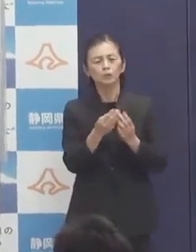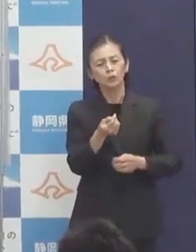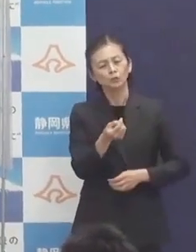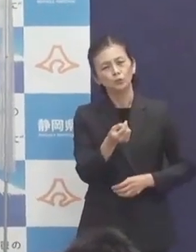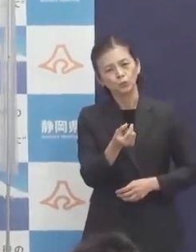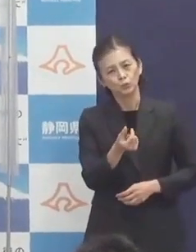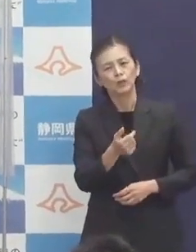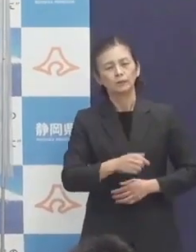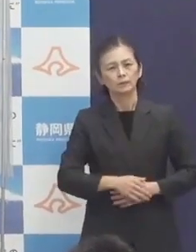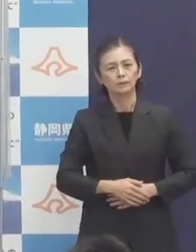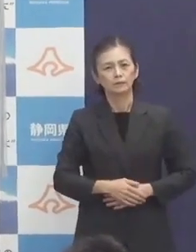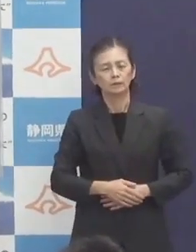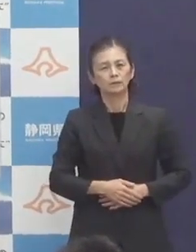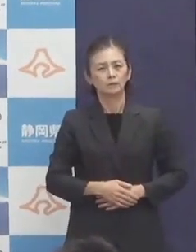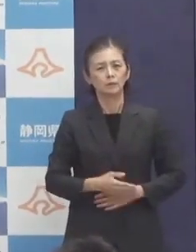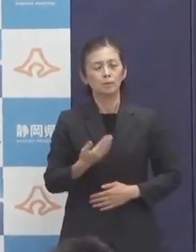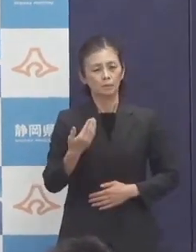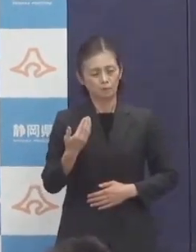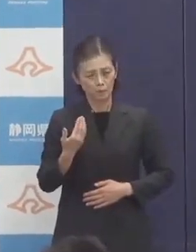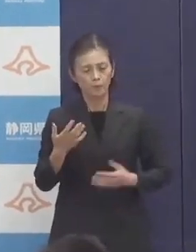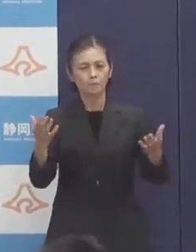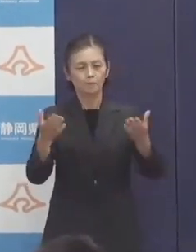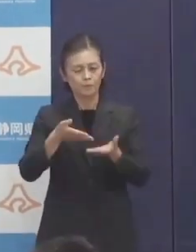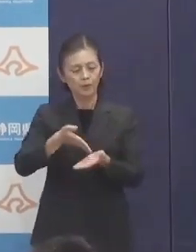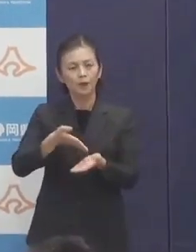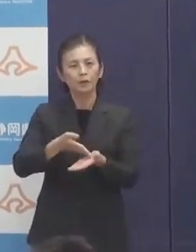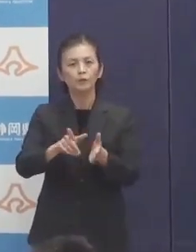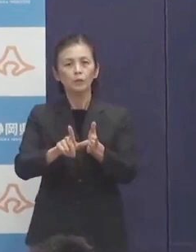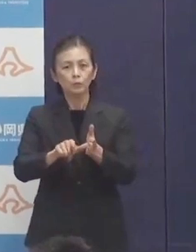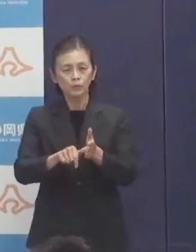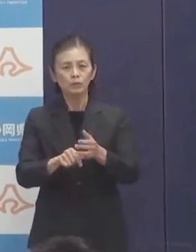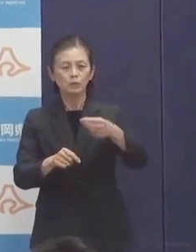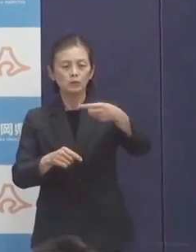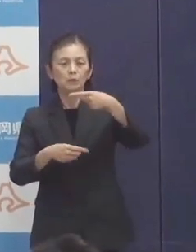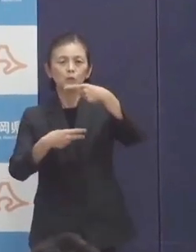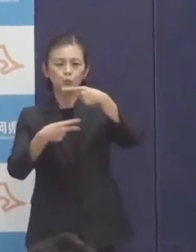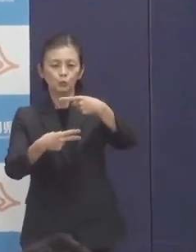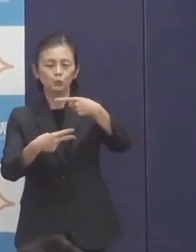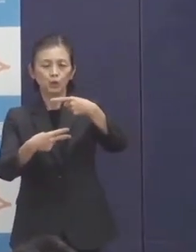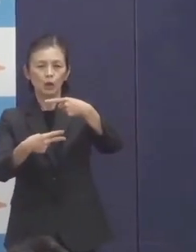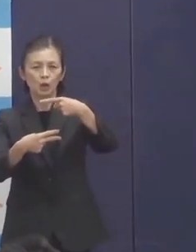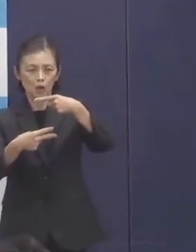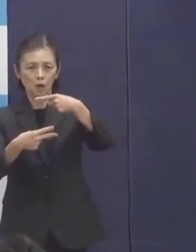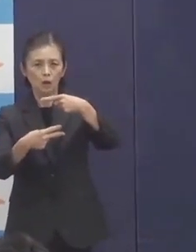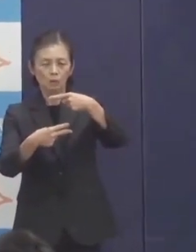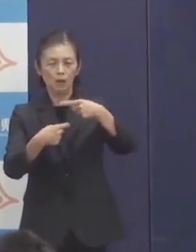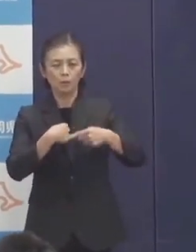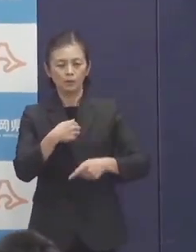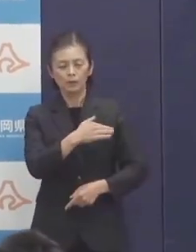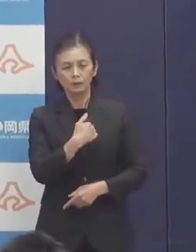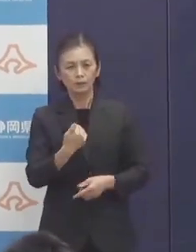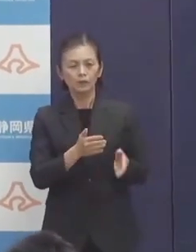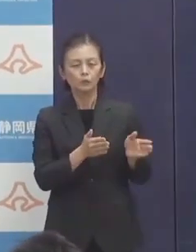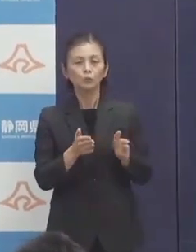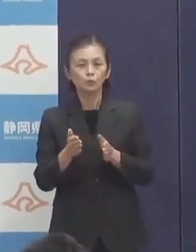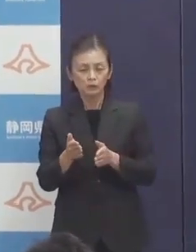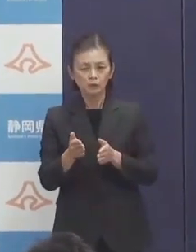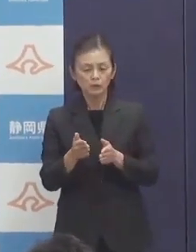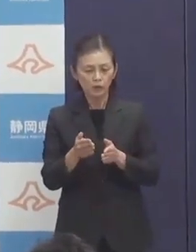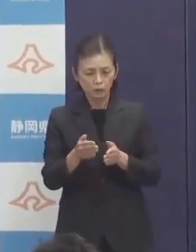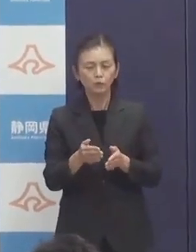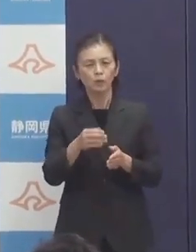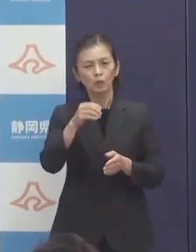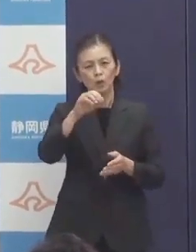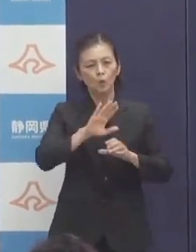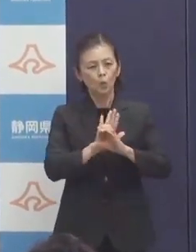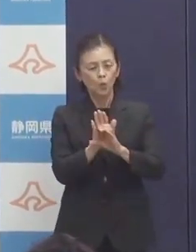。いつぞやの記者会見におきまして、1月2日には私どもが用意しております病床450